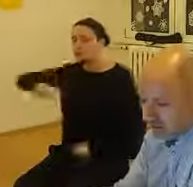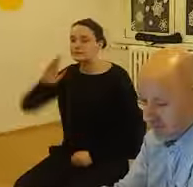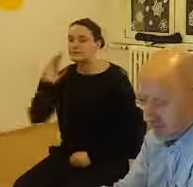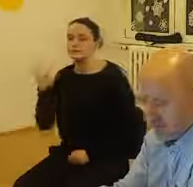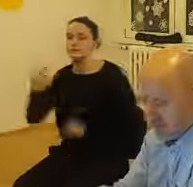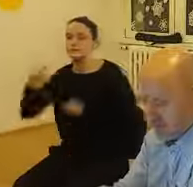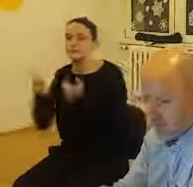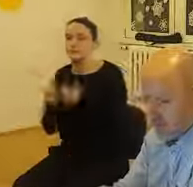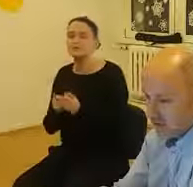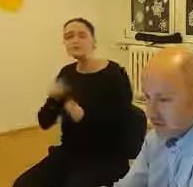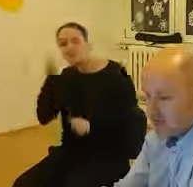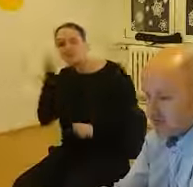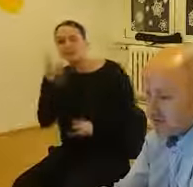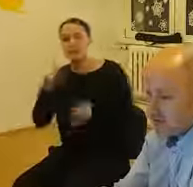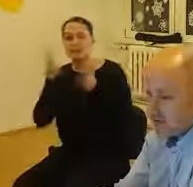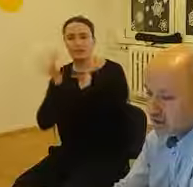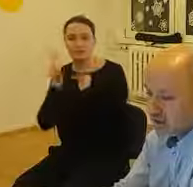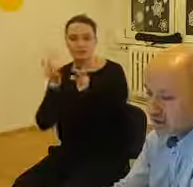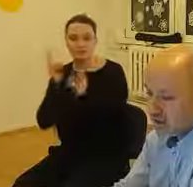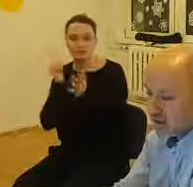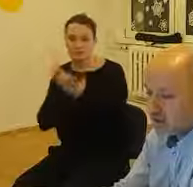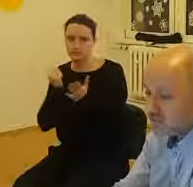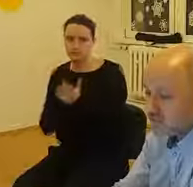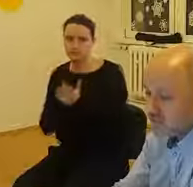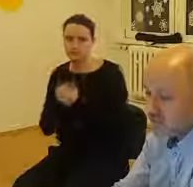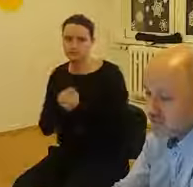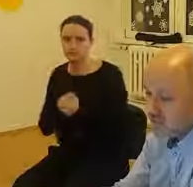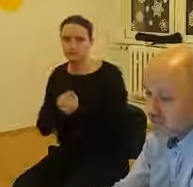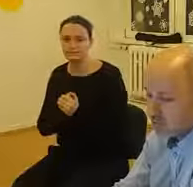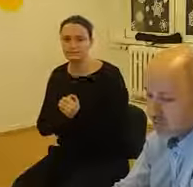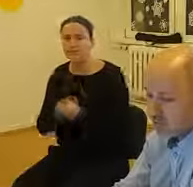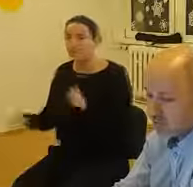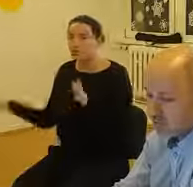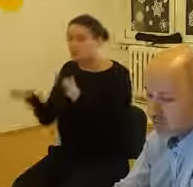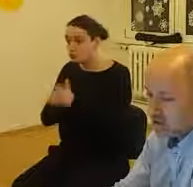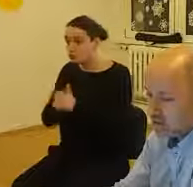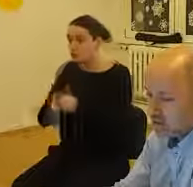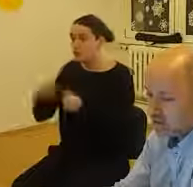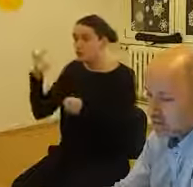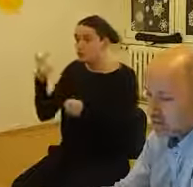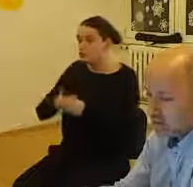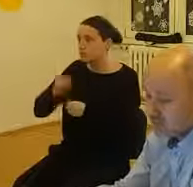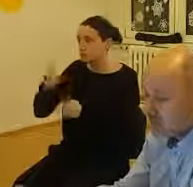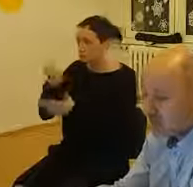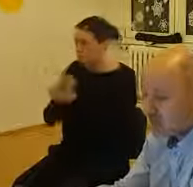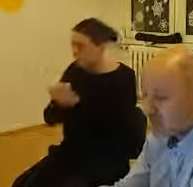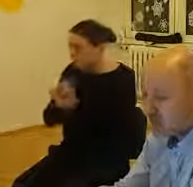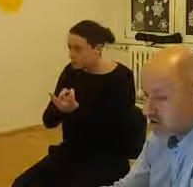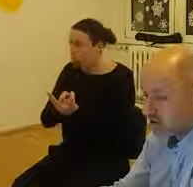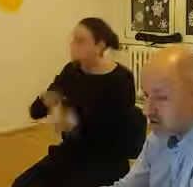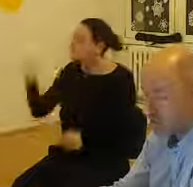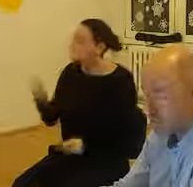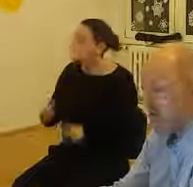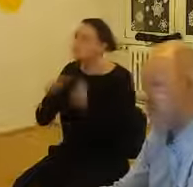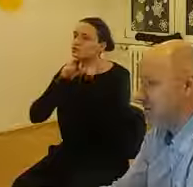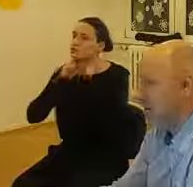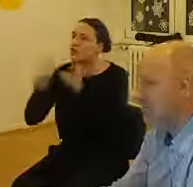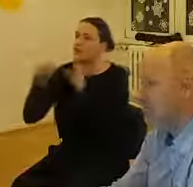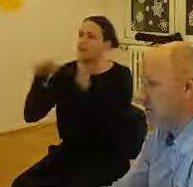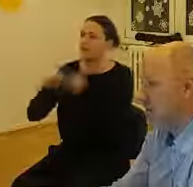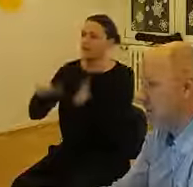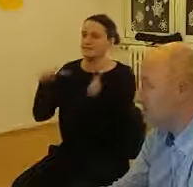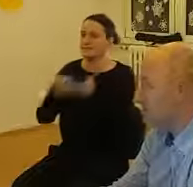jest kilka ważnych rzeczy. Pierwsza z nich to do 22 lutego należy zgłaszać się jako